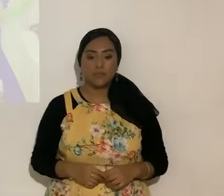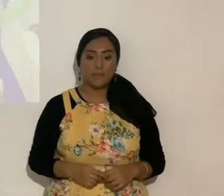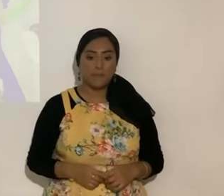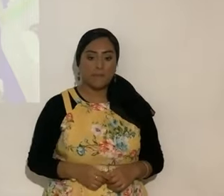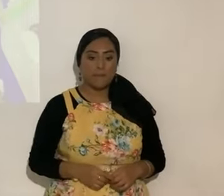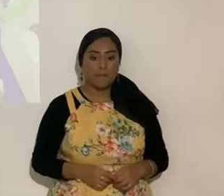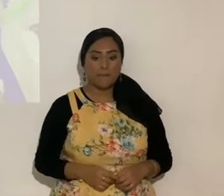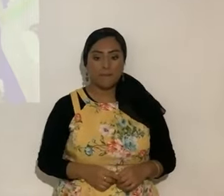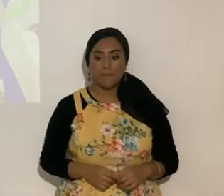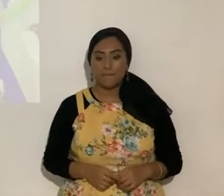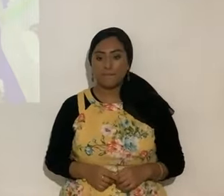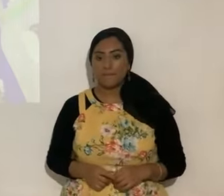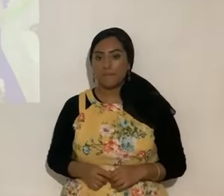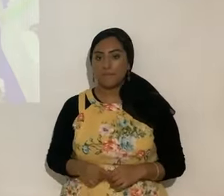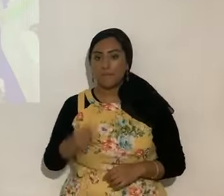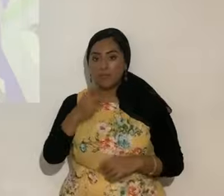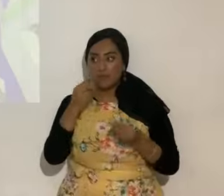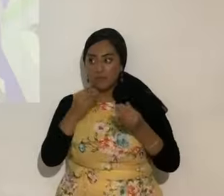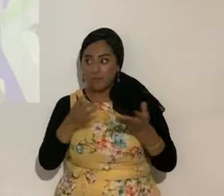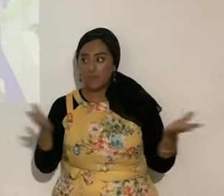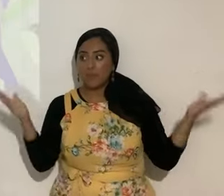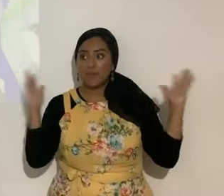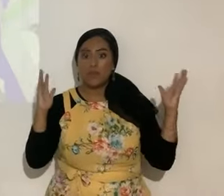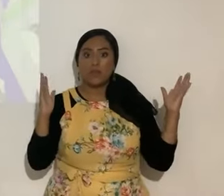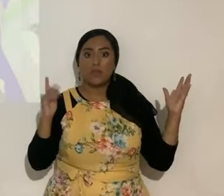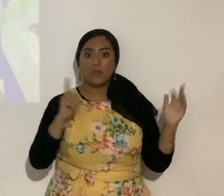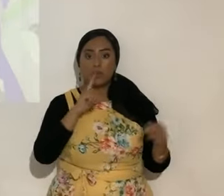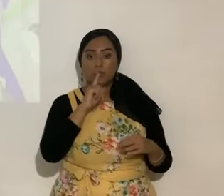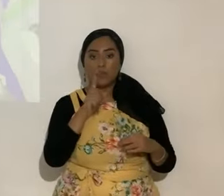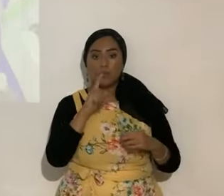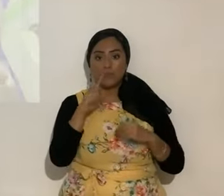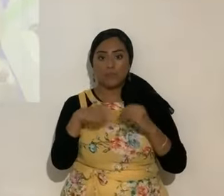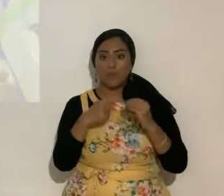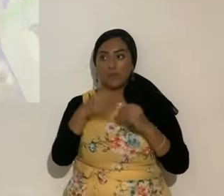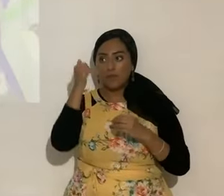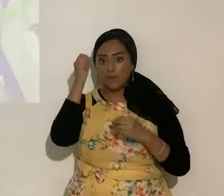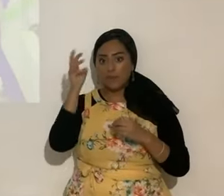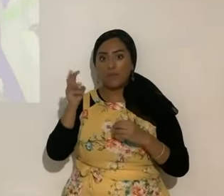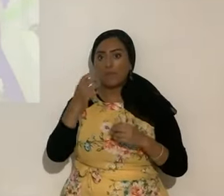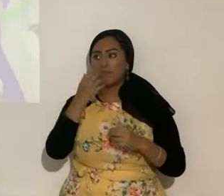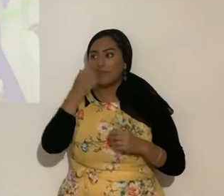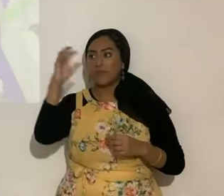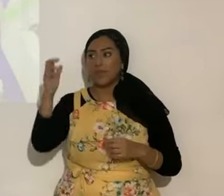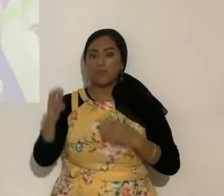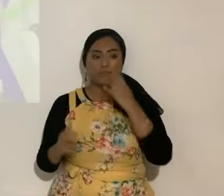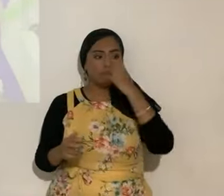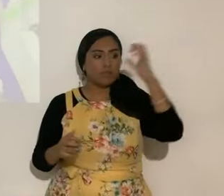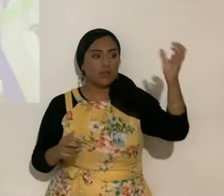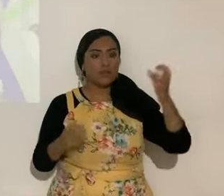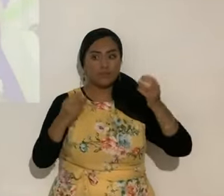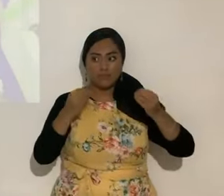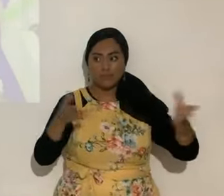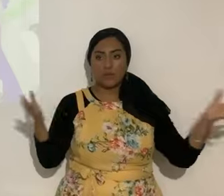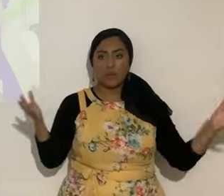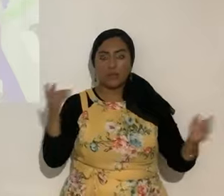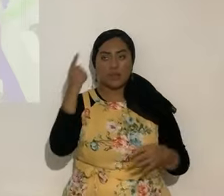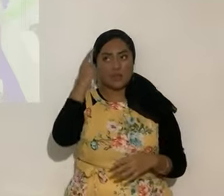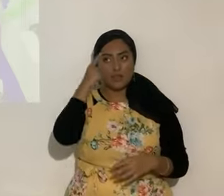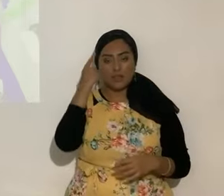acaso, no anunciarías, la verdad, de Yahshua, a gritos, piensa tantito,